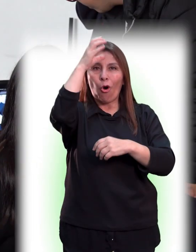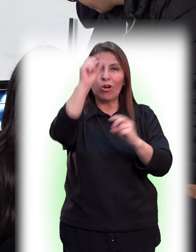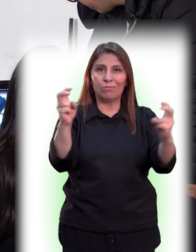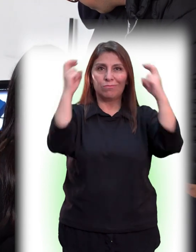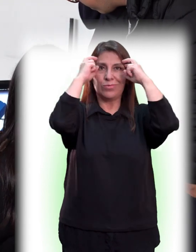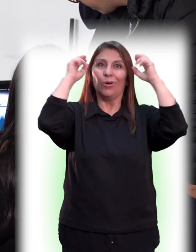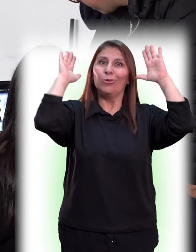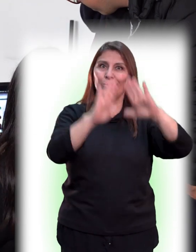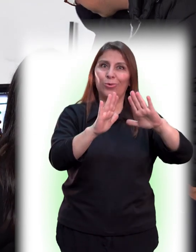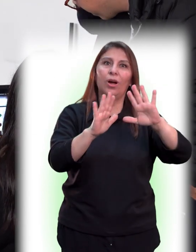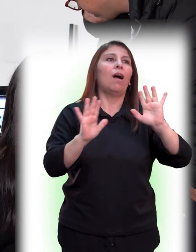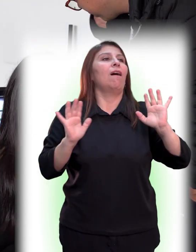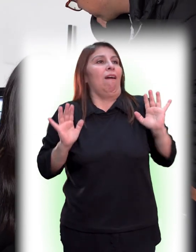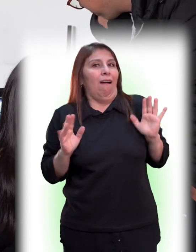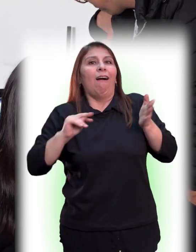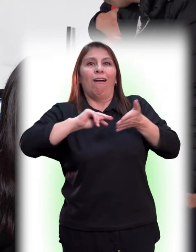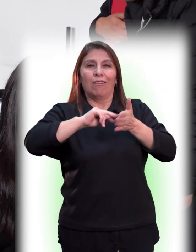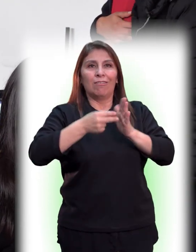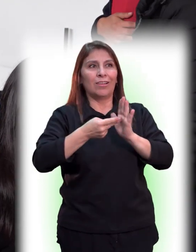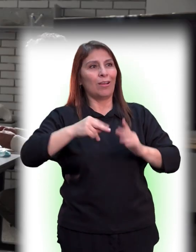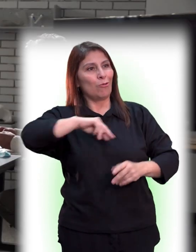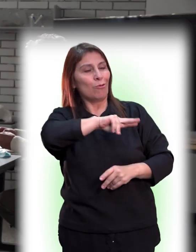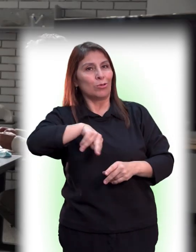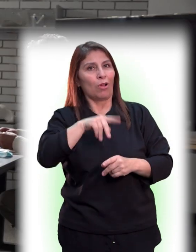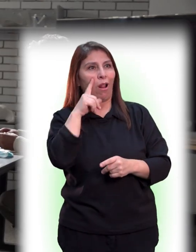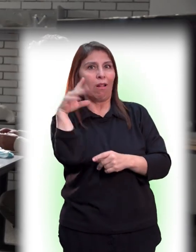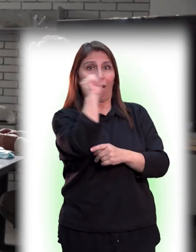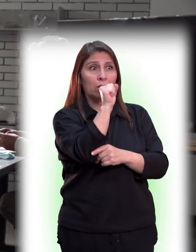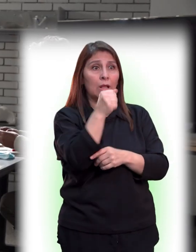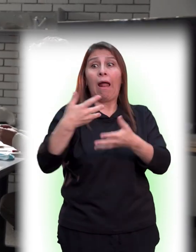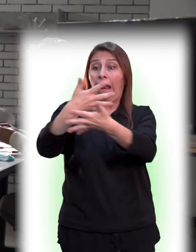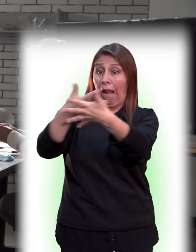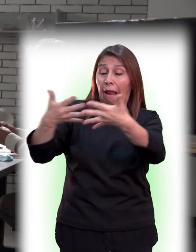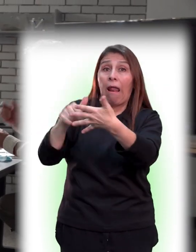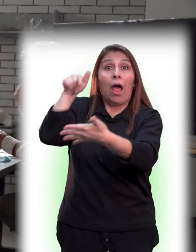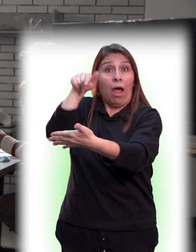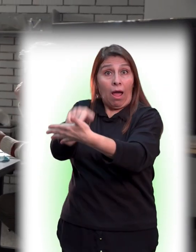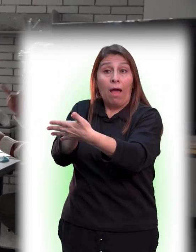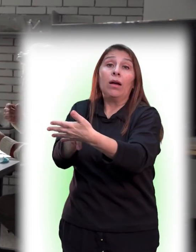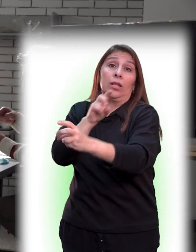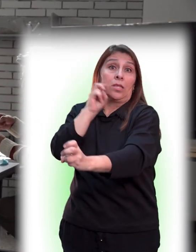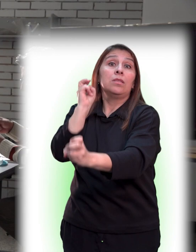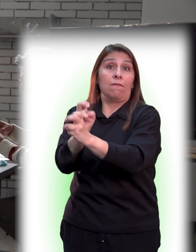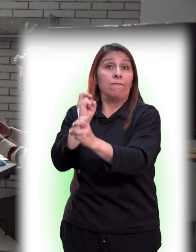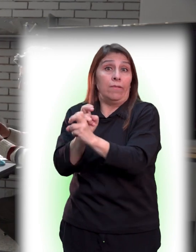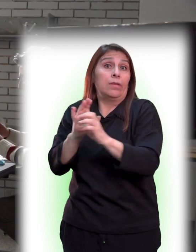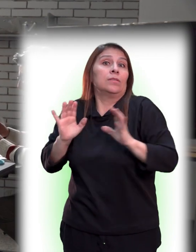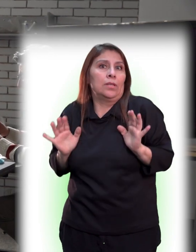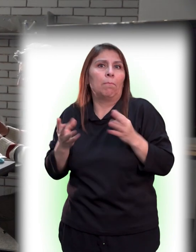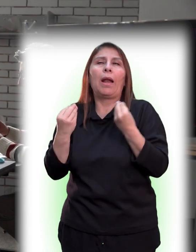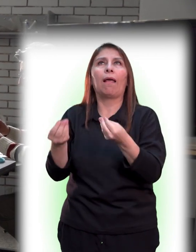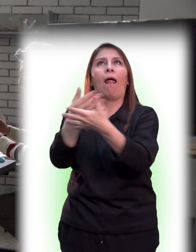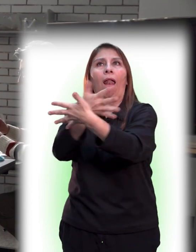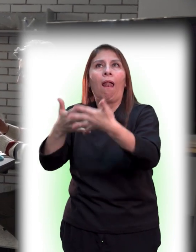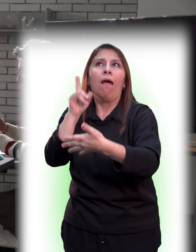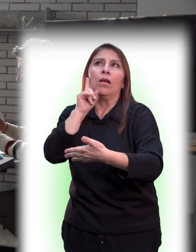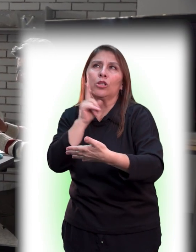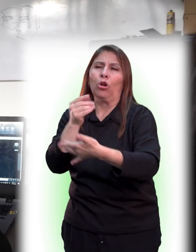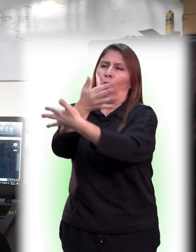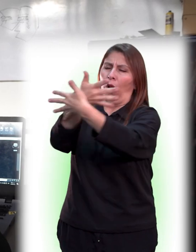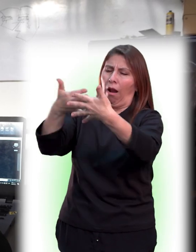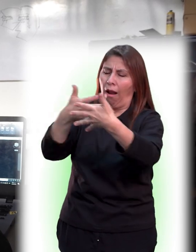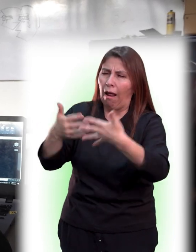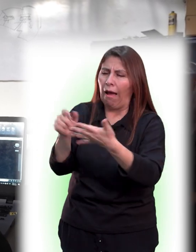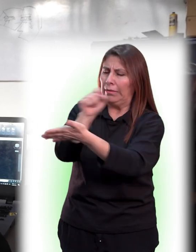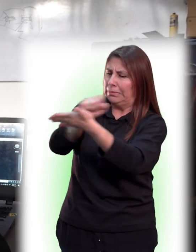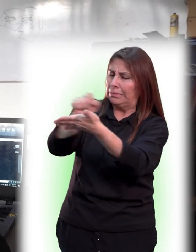¿no? Que el texto escrito, que ha sido complejo, para redactarlo, para escribirlo y todo eso. O sea, verlos